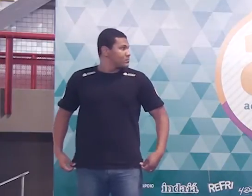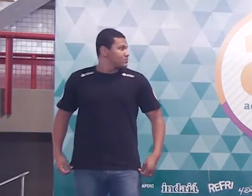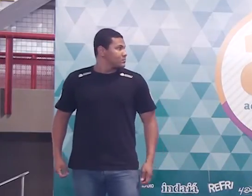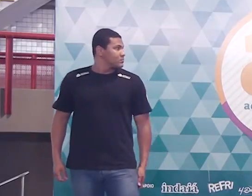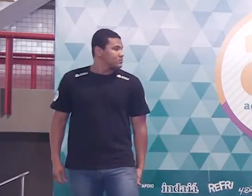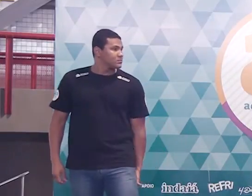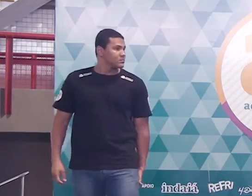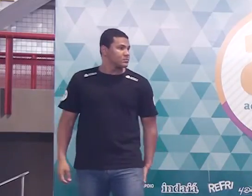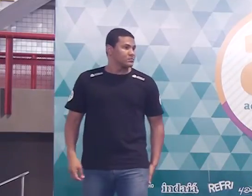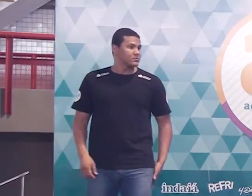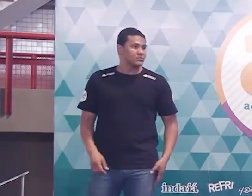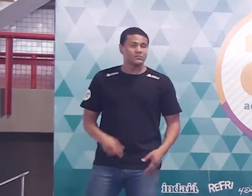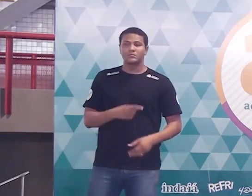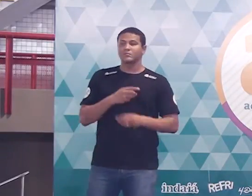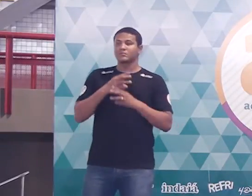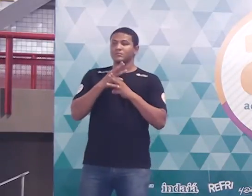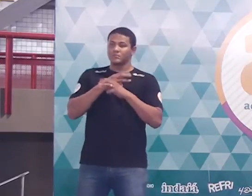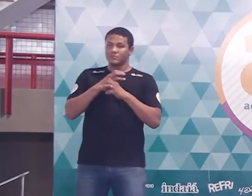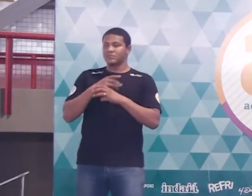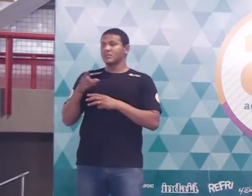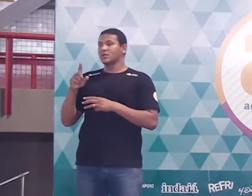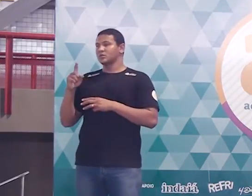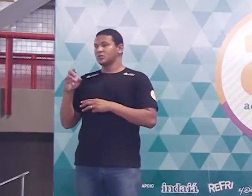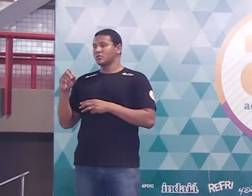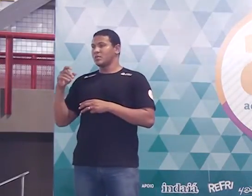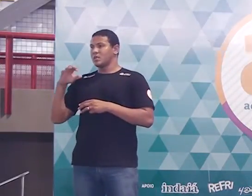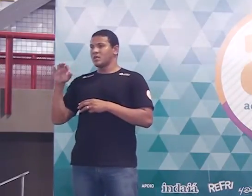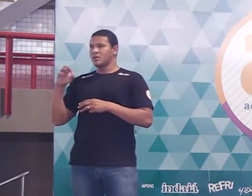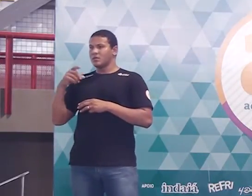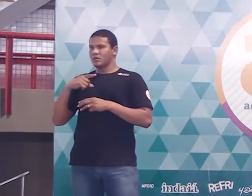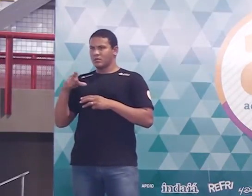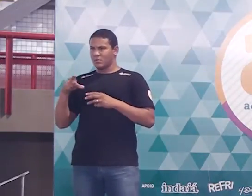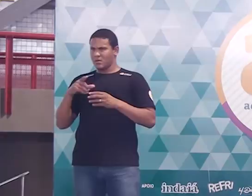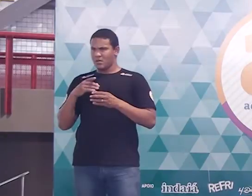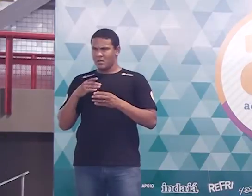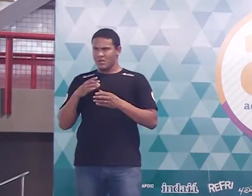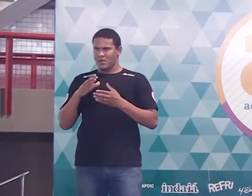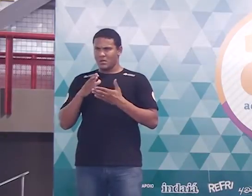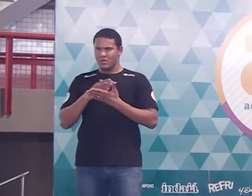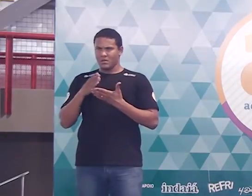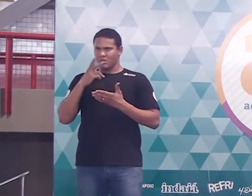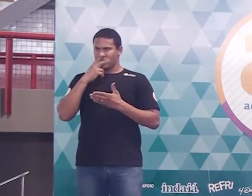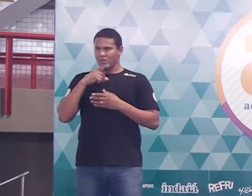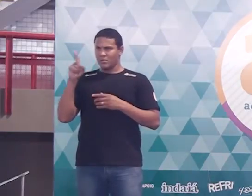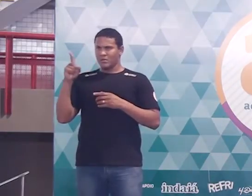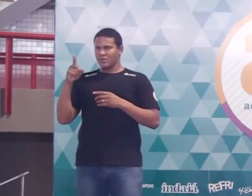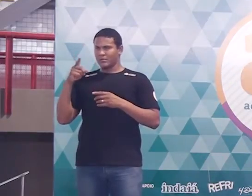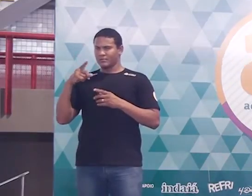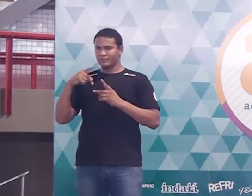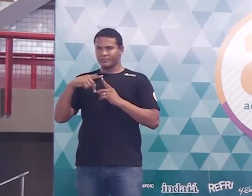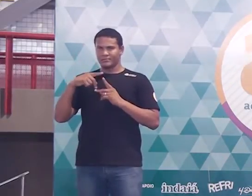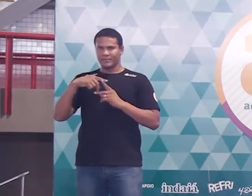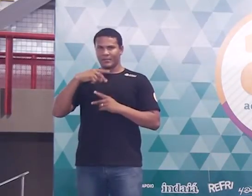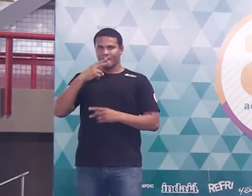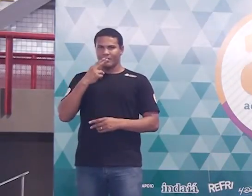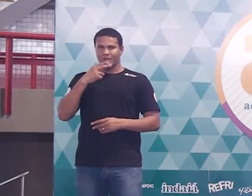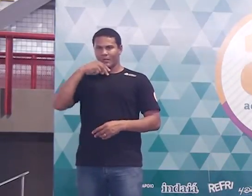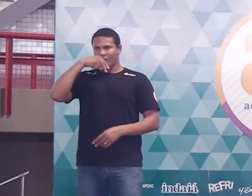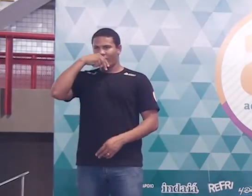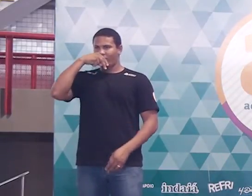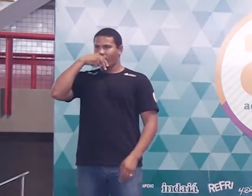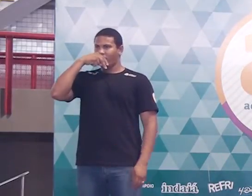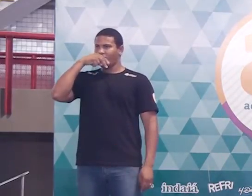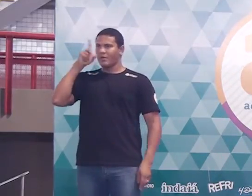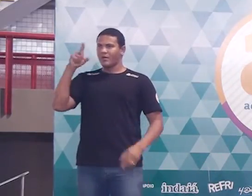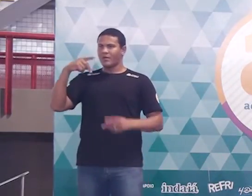Lázaro, o fitoplâncton e o zooplâncton tem alguma coisa a ver com o plâncton do Bob Esponja? Rapaz, não sei não. Quem é o